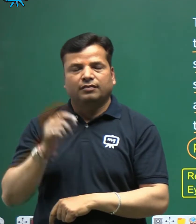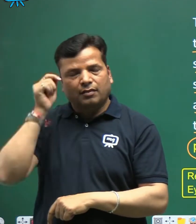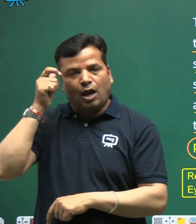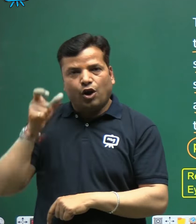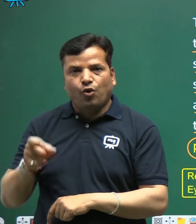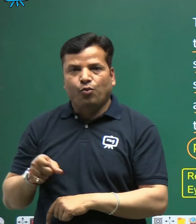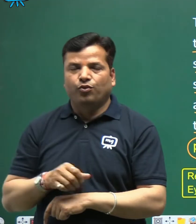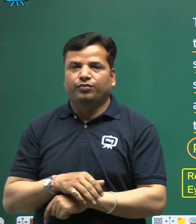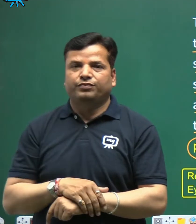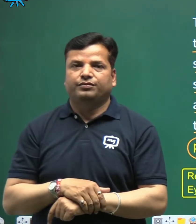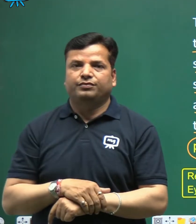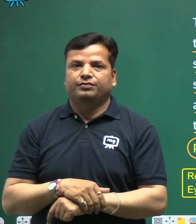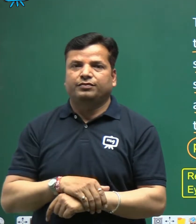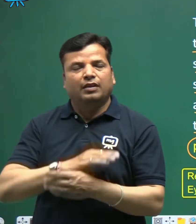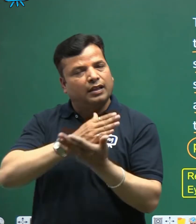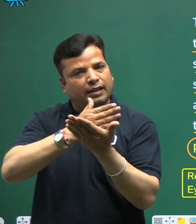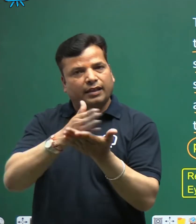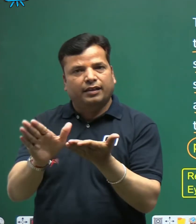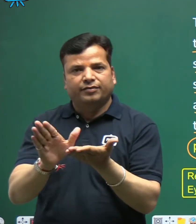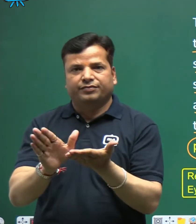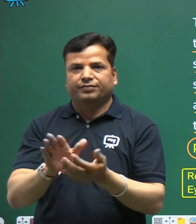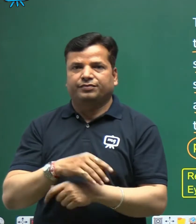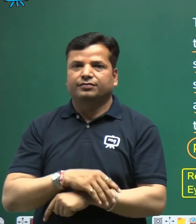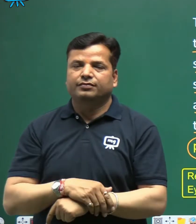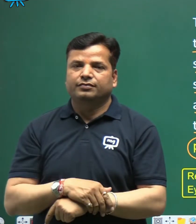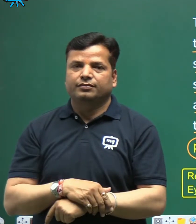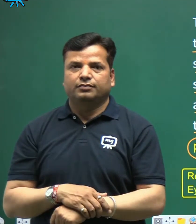remove, हटाना,